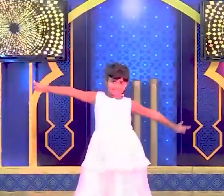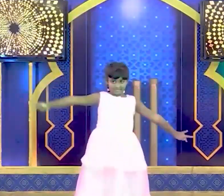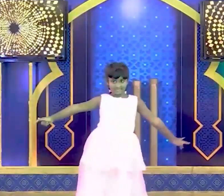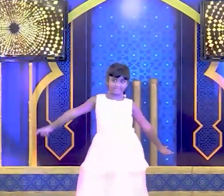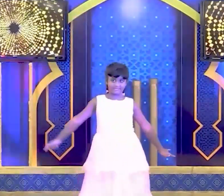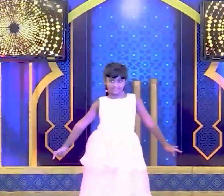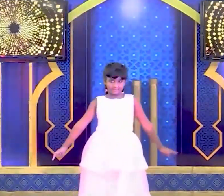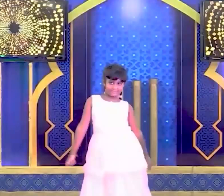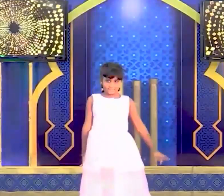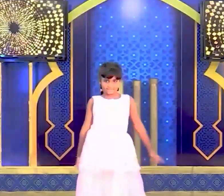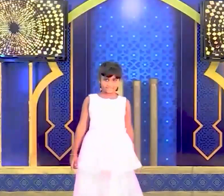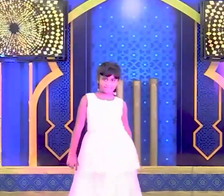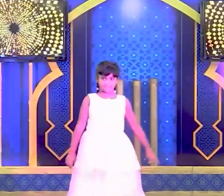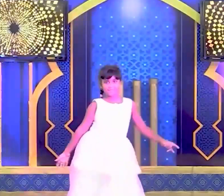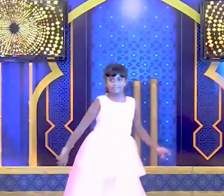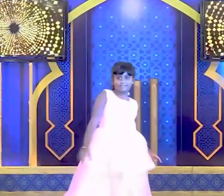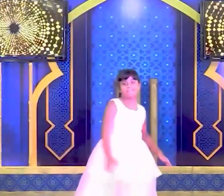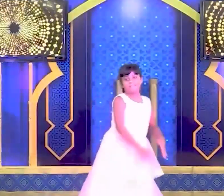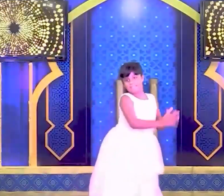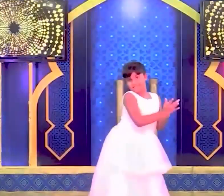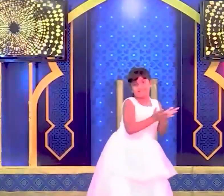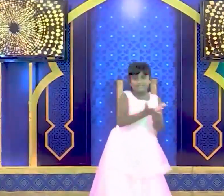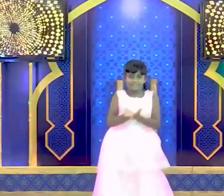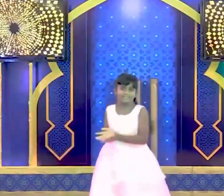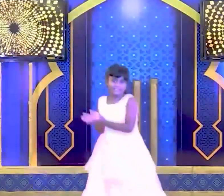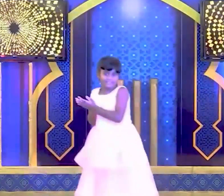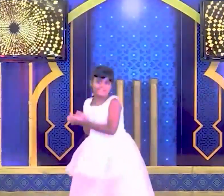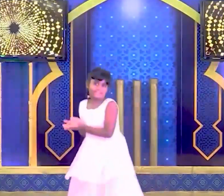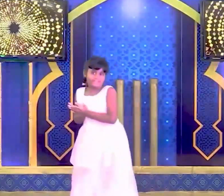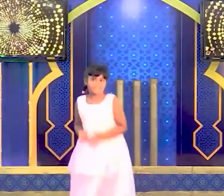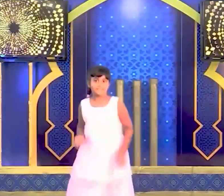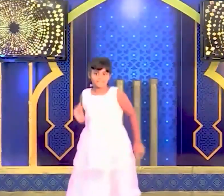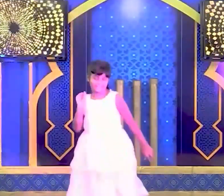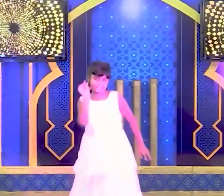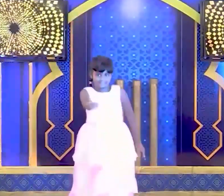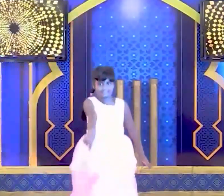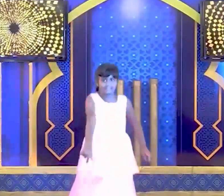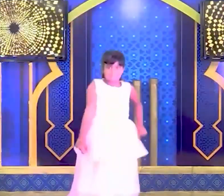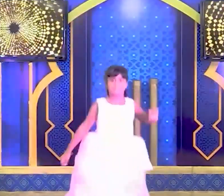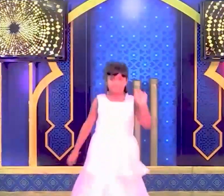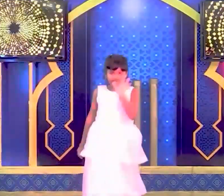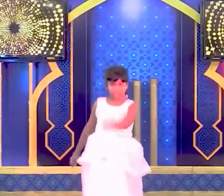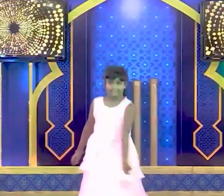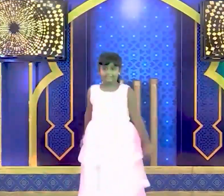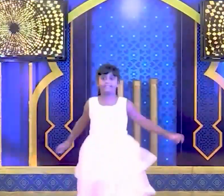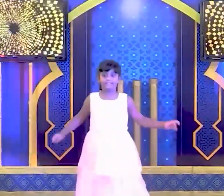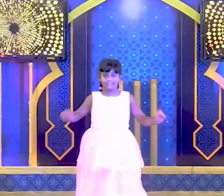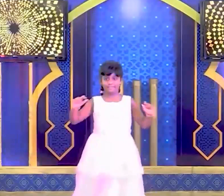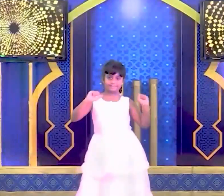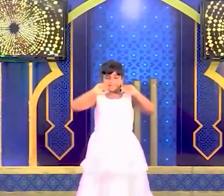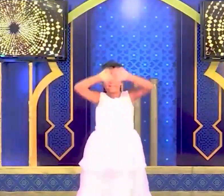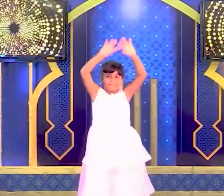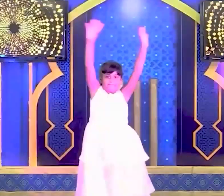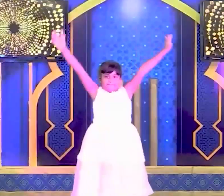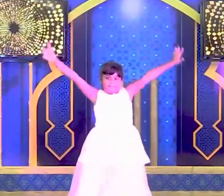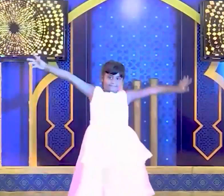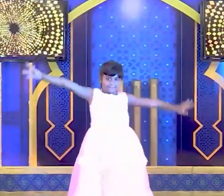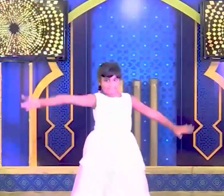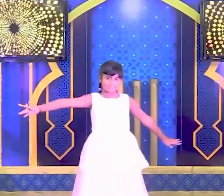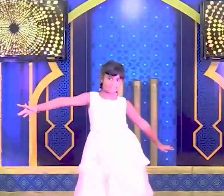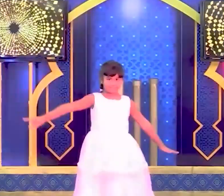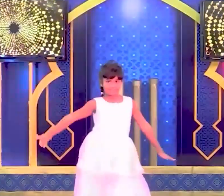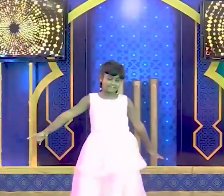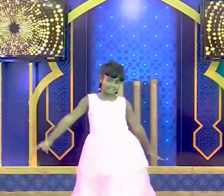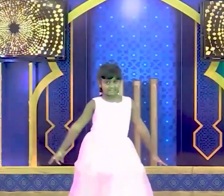रास्ते में है प्रकाश। कि उसका वचन तेरे पैरों के लिए दीपक है